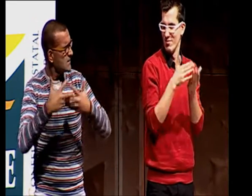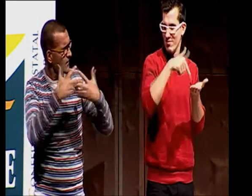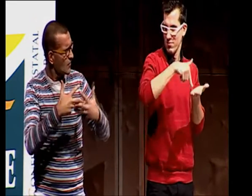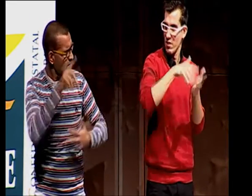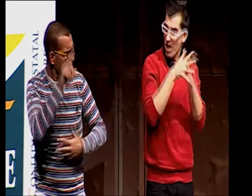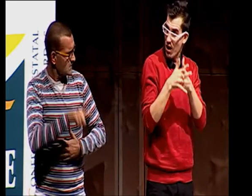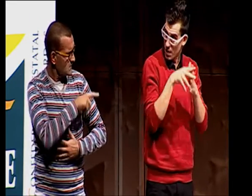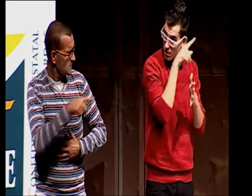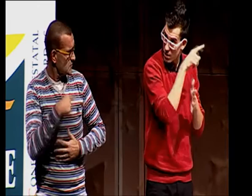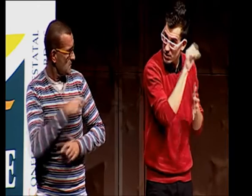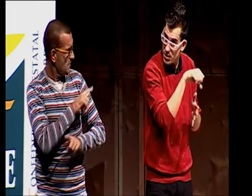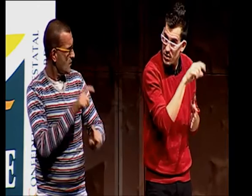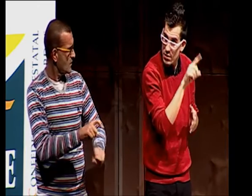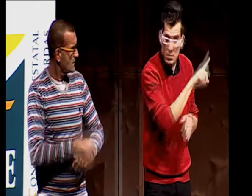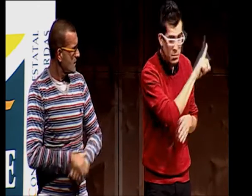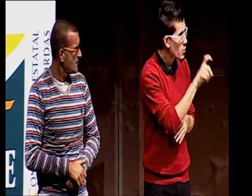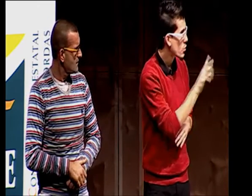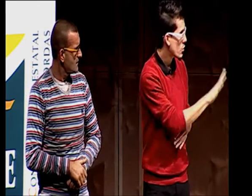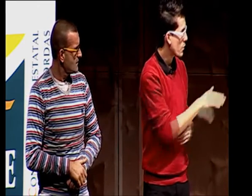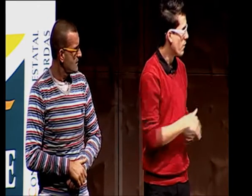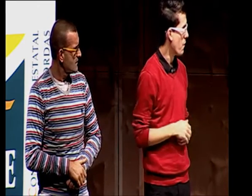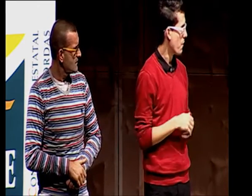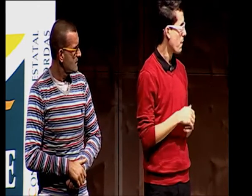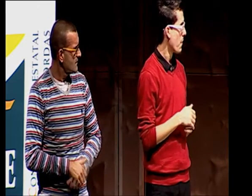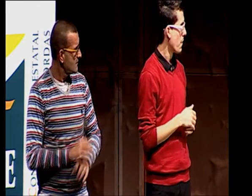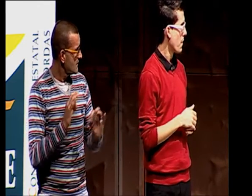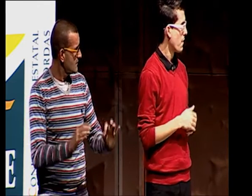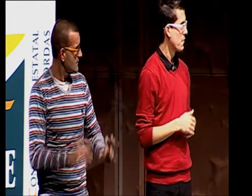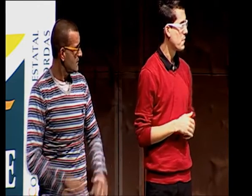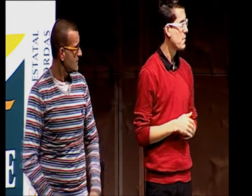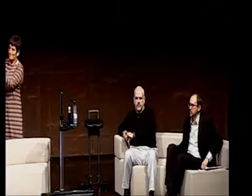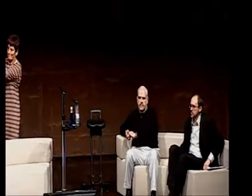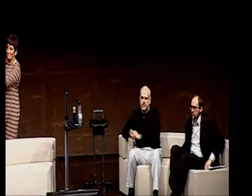conocimiento a través de estos materiales es la pregunta que quería